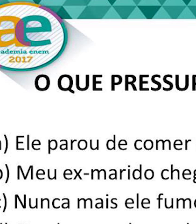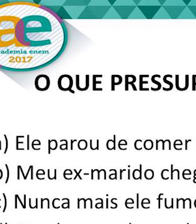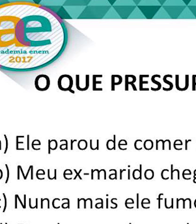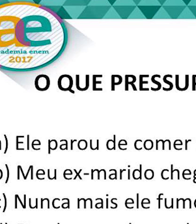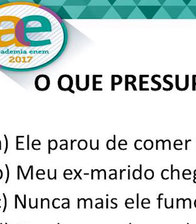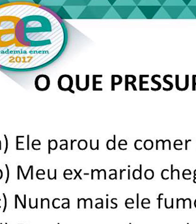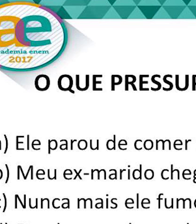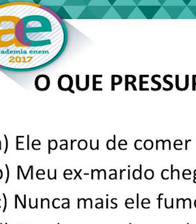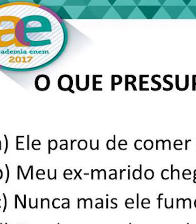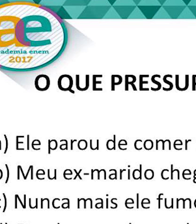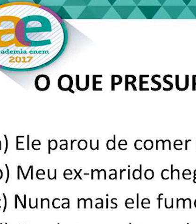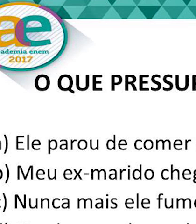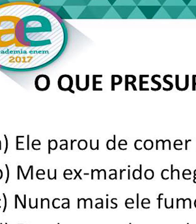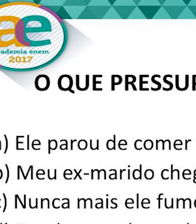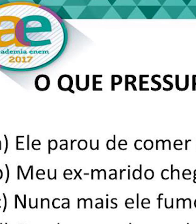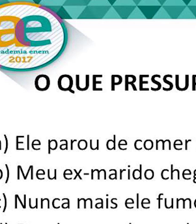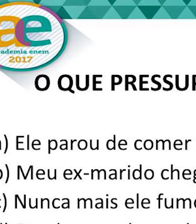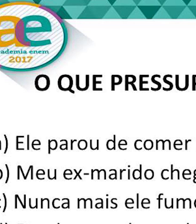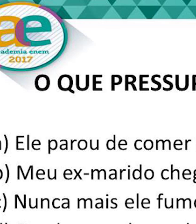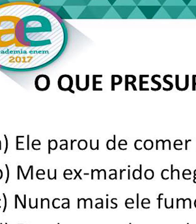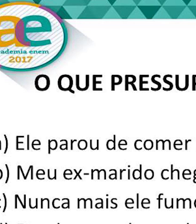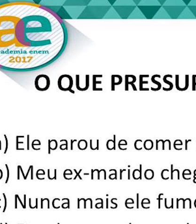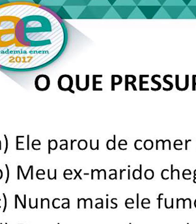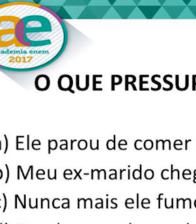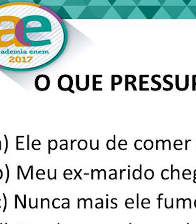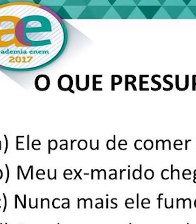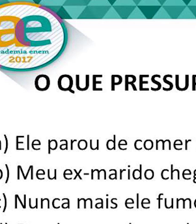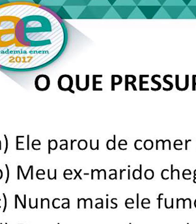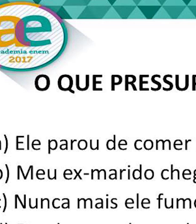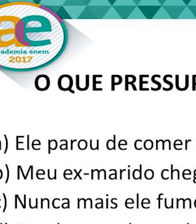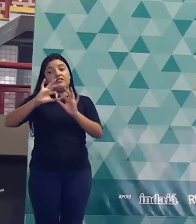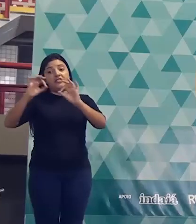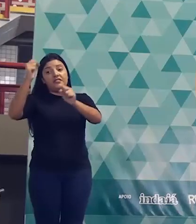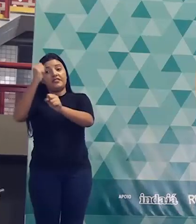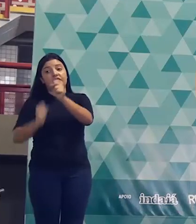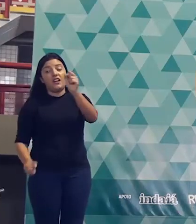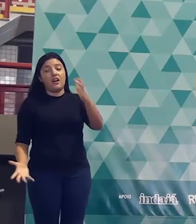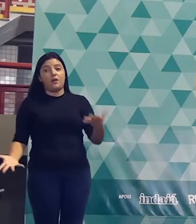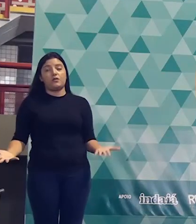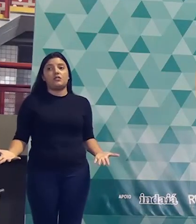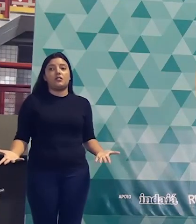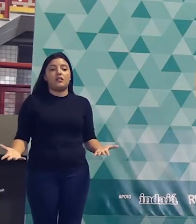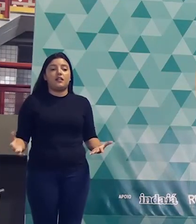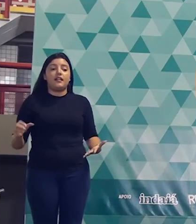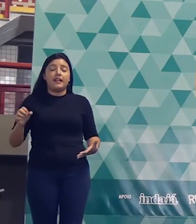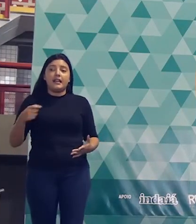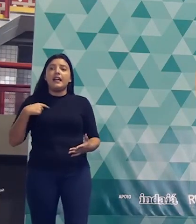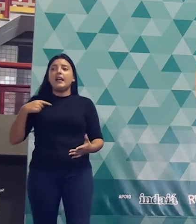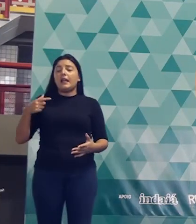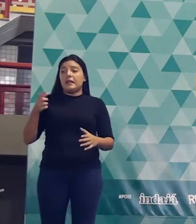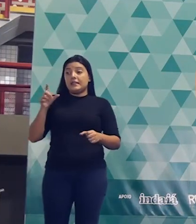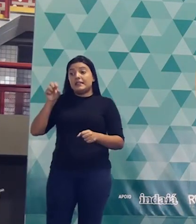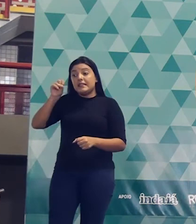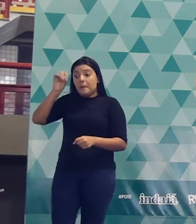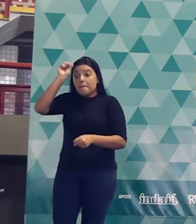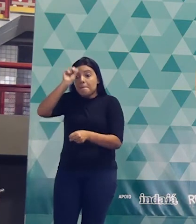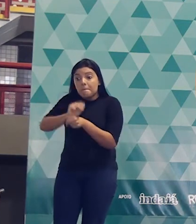Isso é verdadeiro, né? Ou então a frase é falsa. Agora, se ele parou de comer carne é porque ele comia.